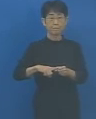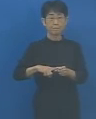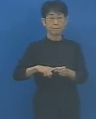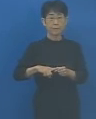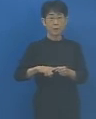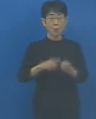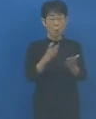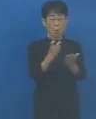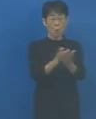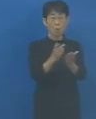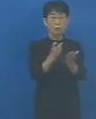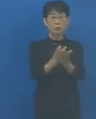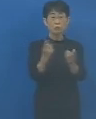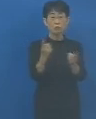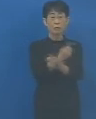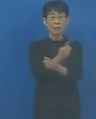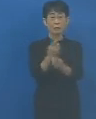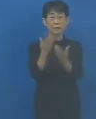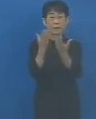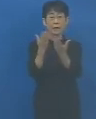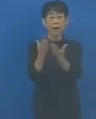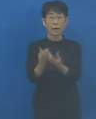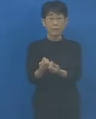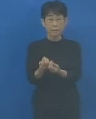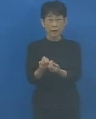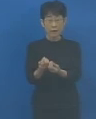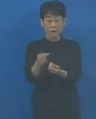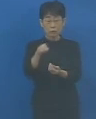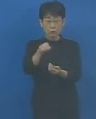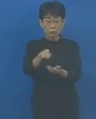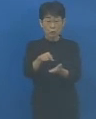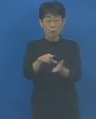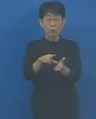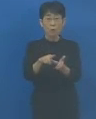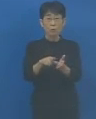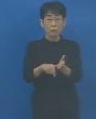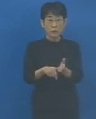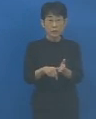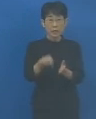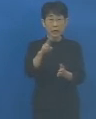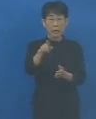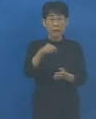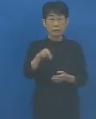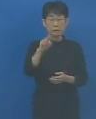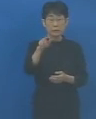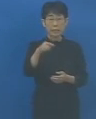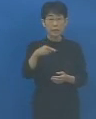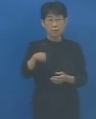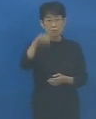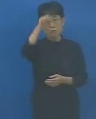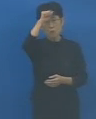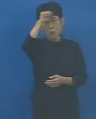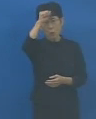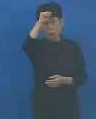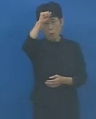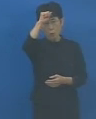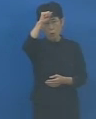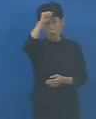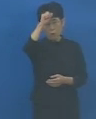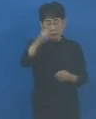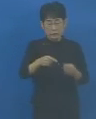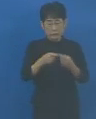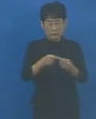法律改正がありました。それで、こういうハンセン病で苦しまれた方